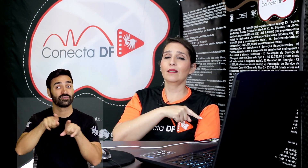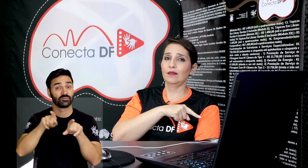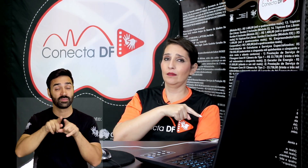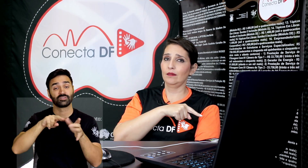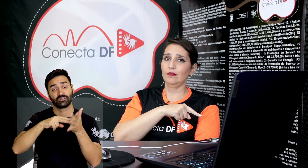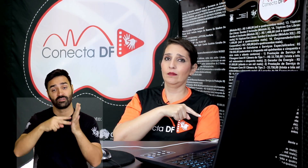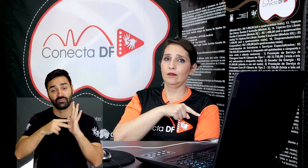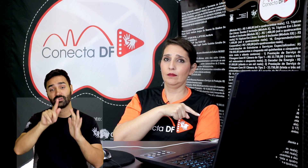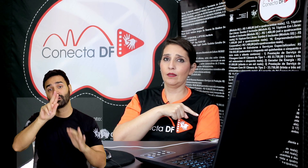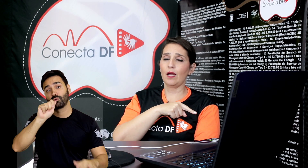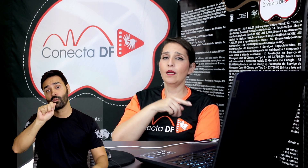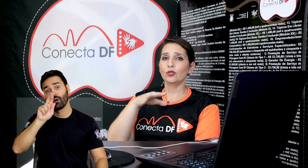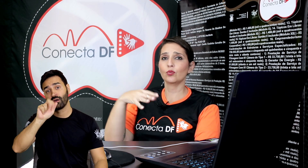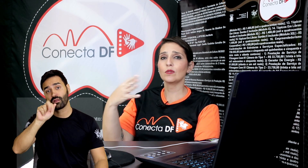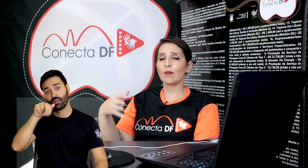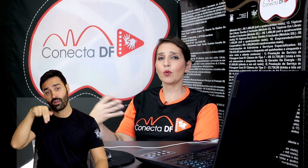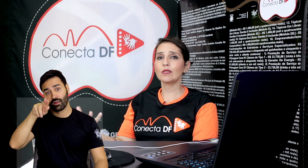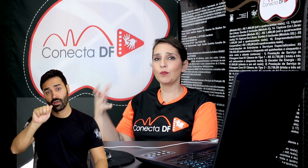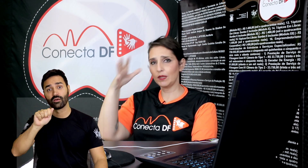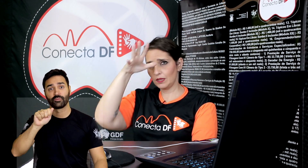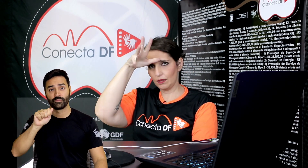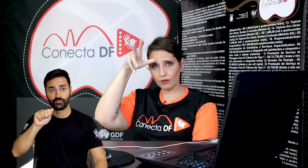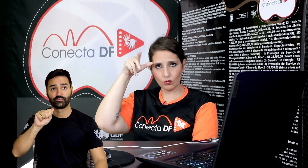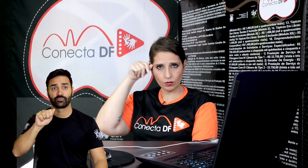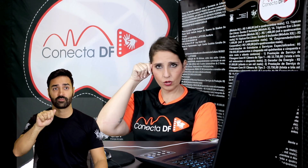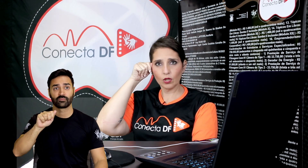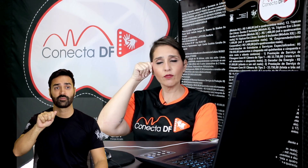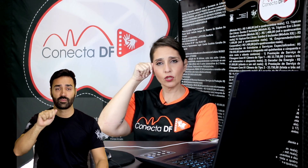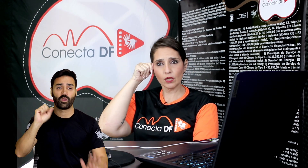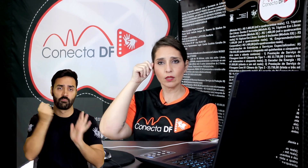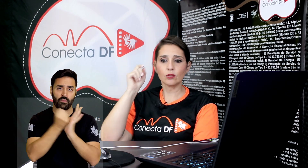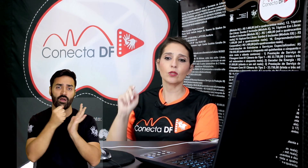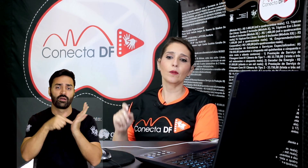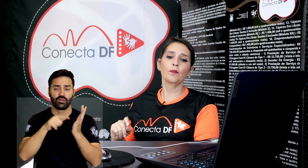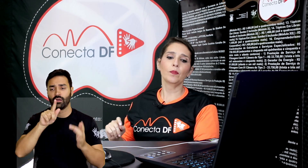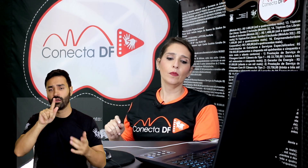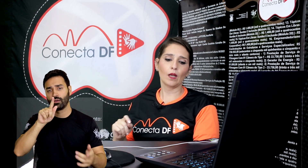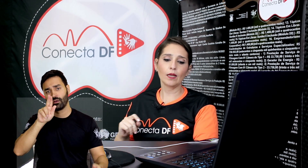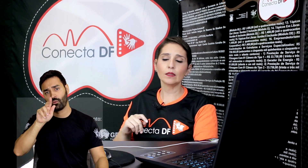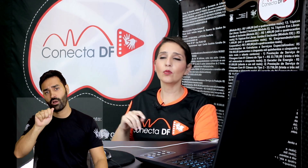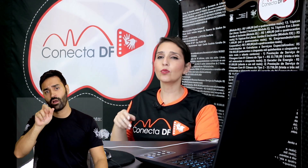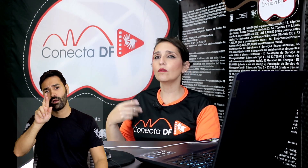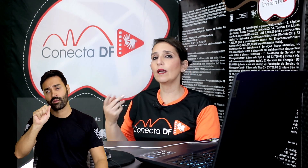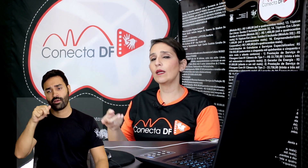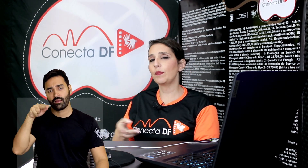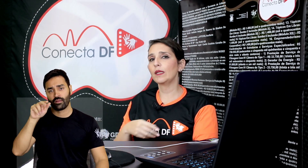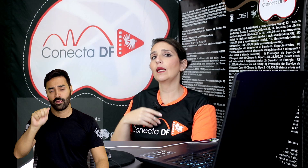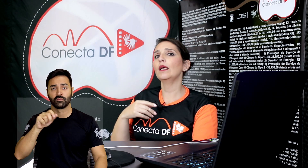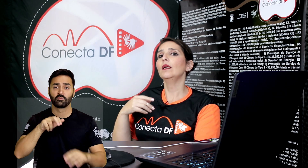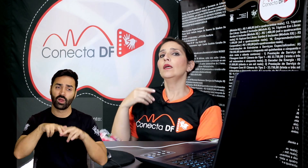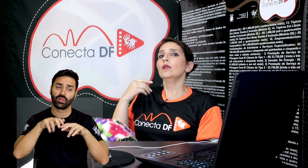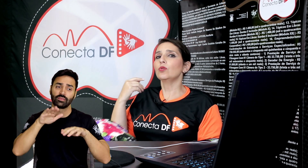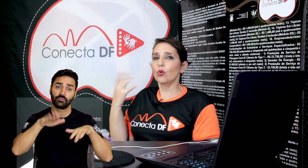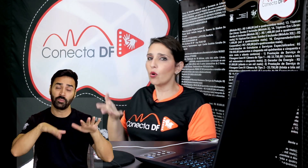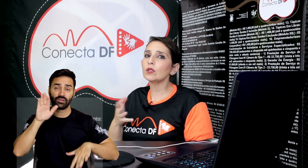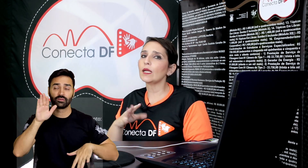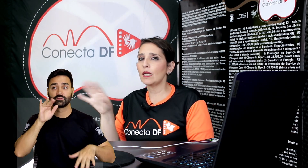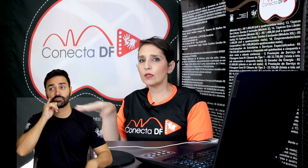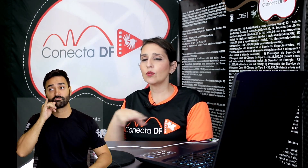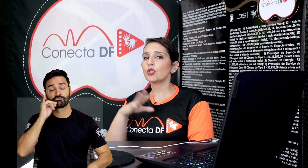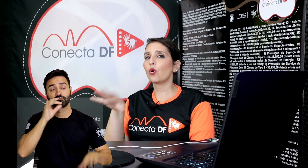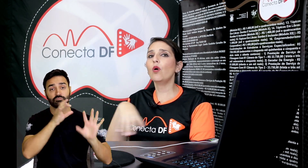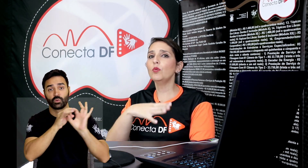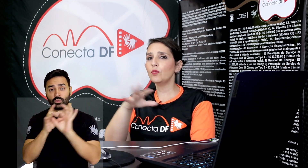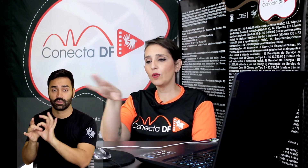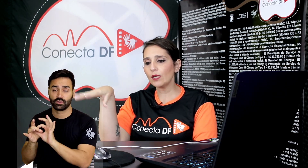Guaraná, tá? De um sabor específico de refrigerante, tá? Então tudo vai depender do